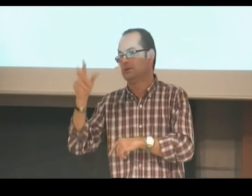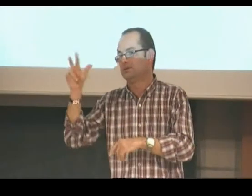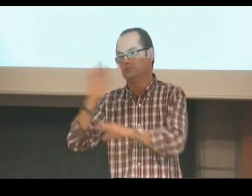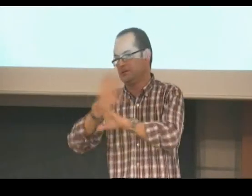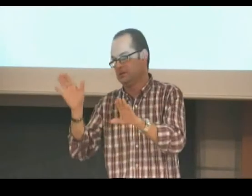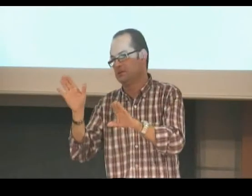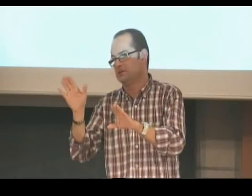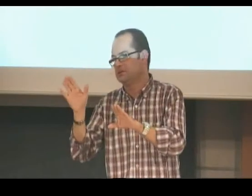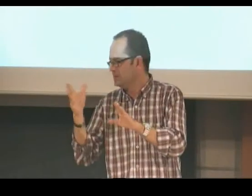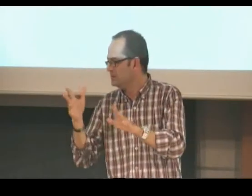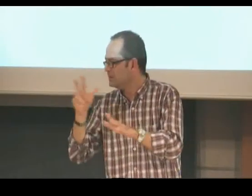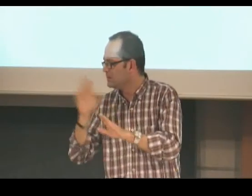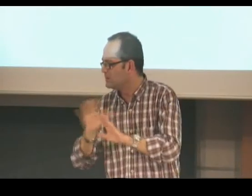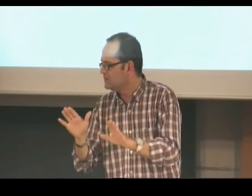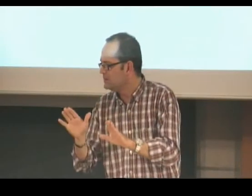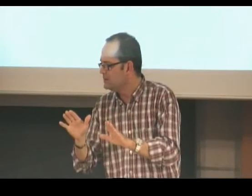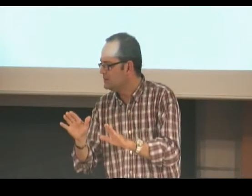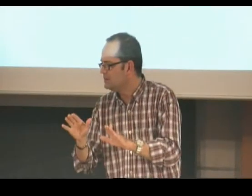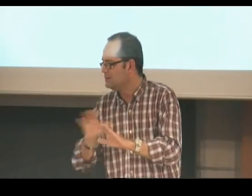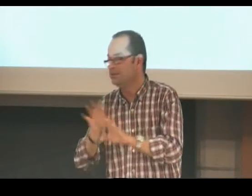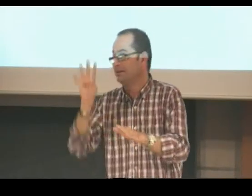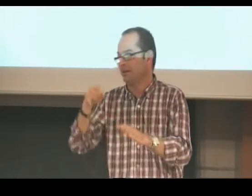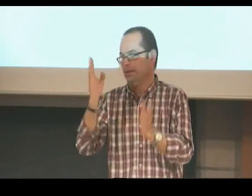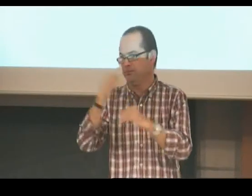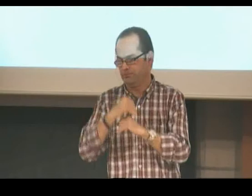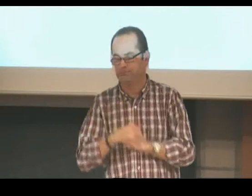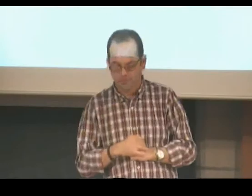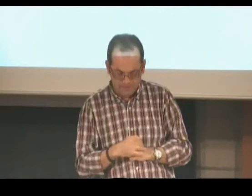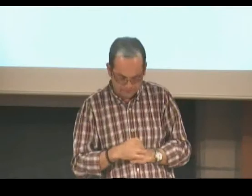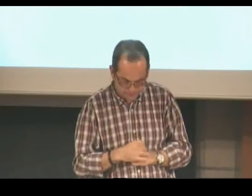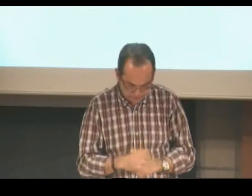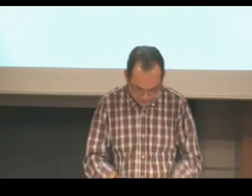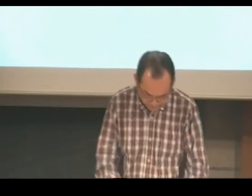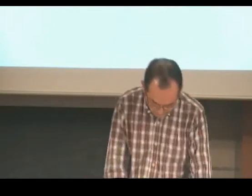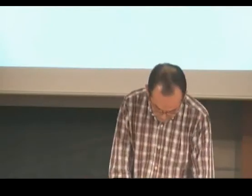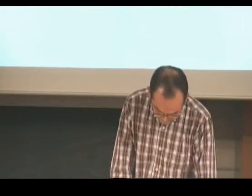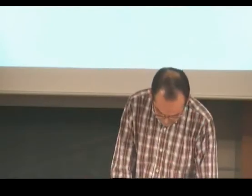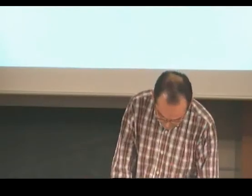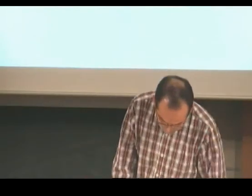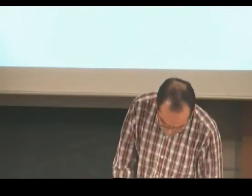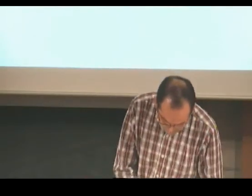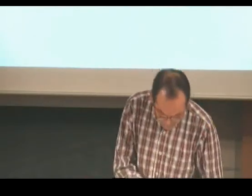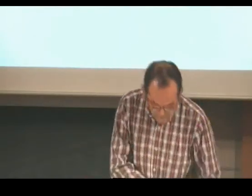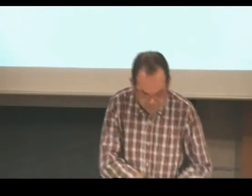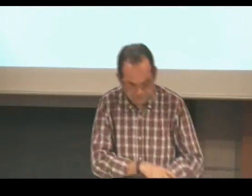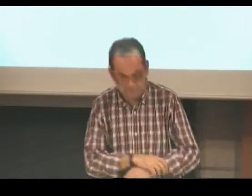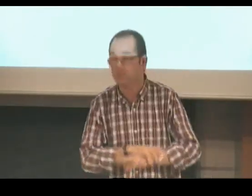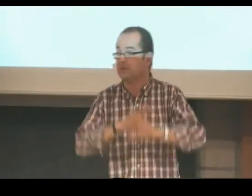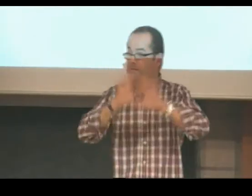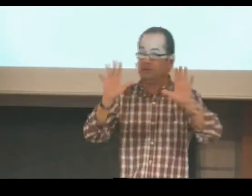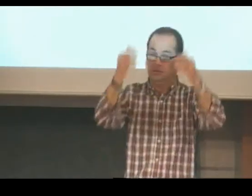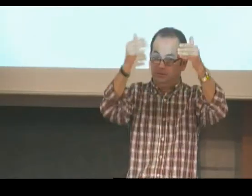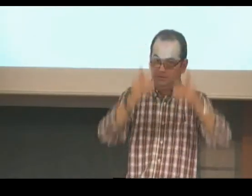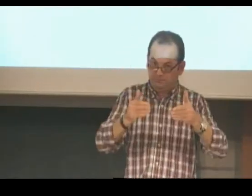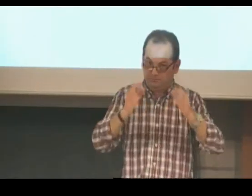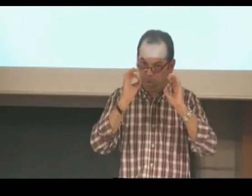i en diferents línies per emprar altres idiomes, tant el català com el castellà. Això l'ELAN. En